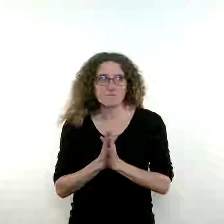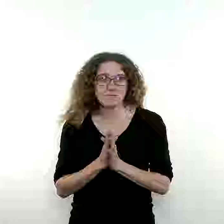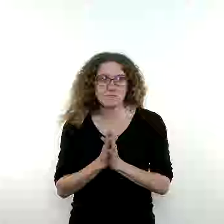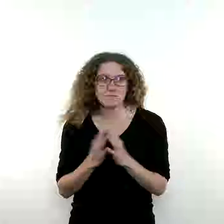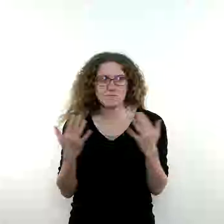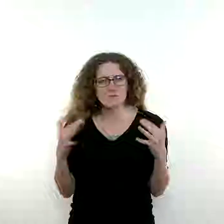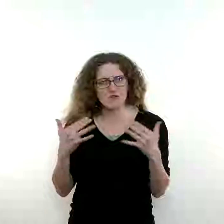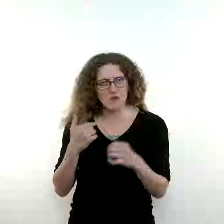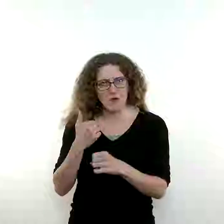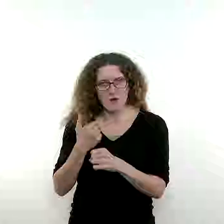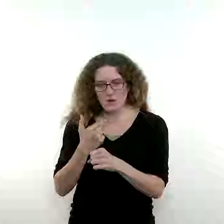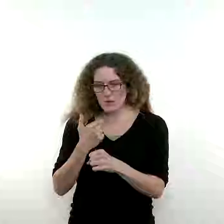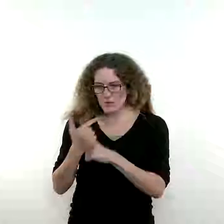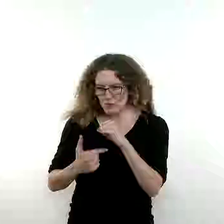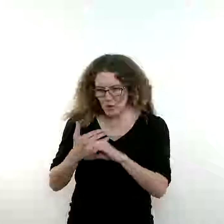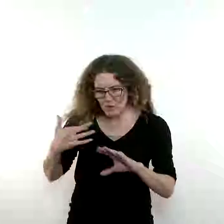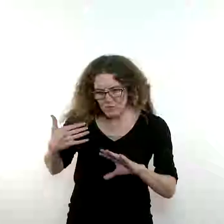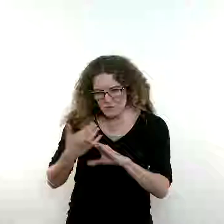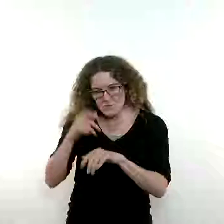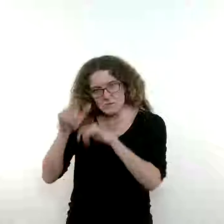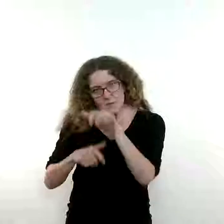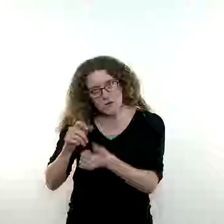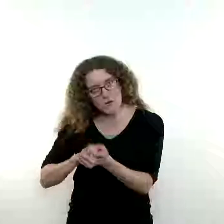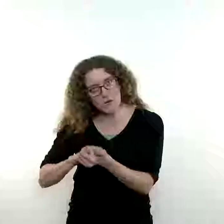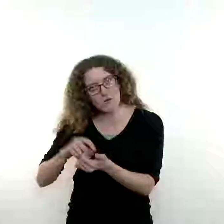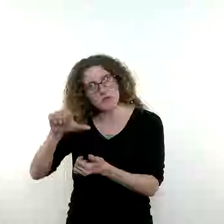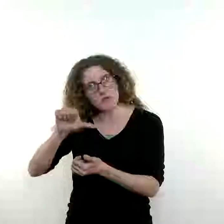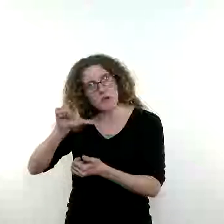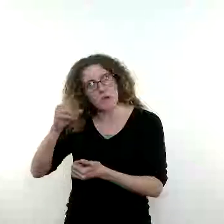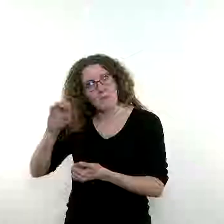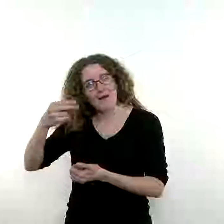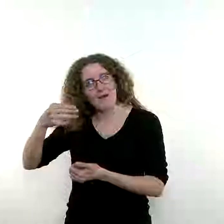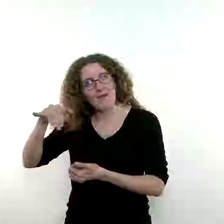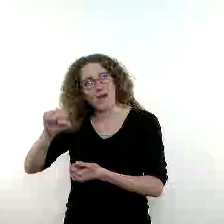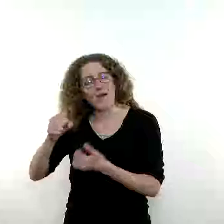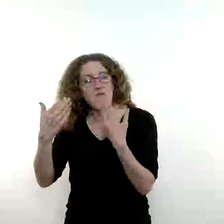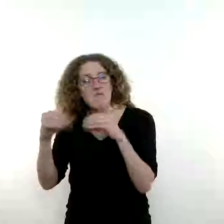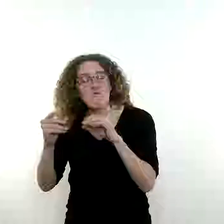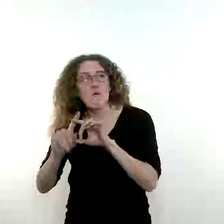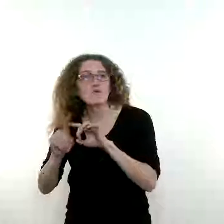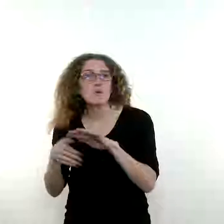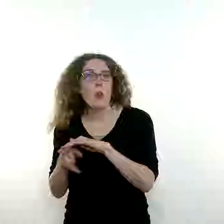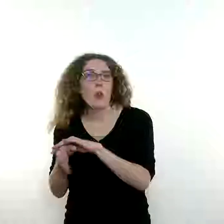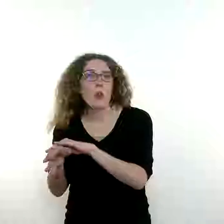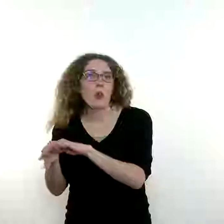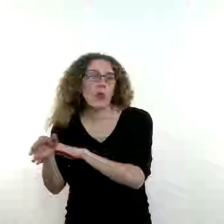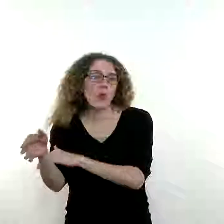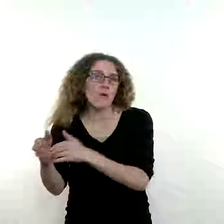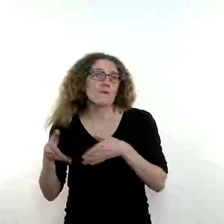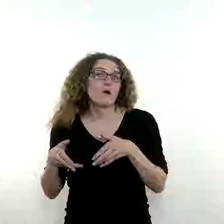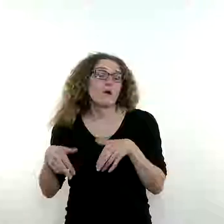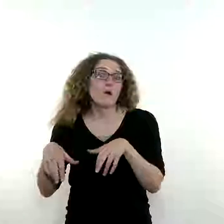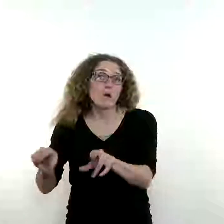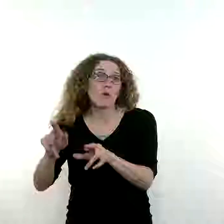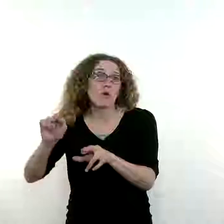Depuis 2 ans environ, il y a des Albanais qui vendent des produits hors catalogue en bas du boulevard Gambetta, carrément